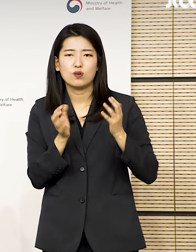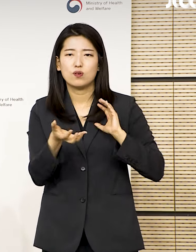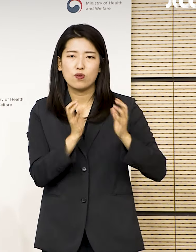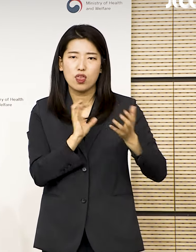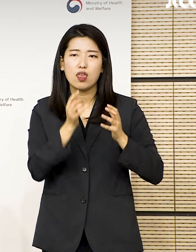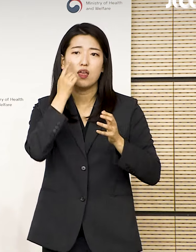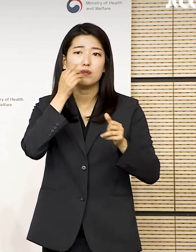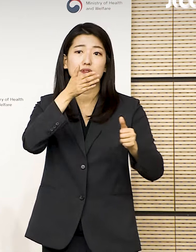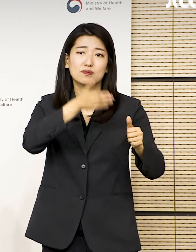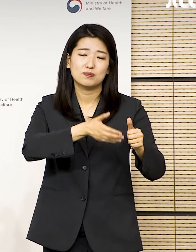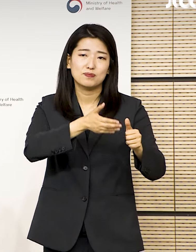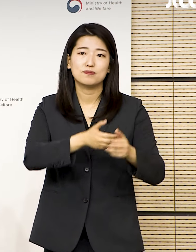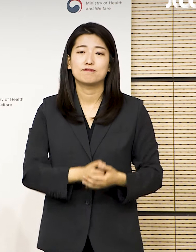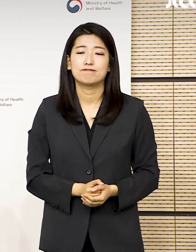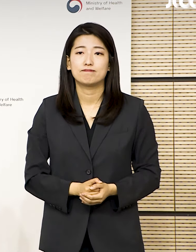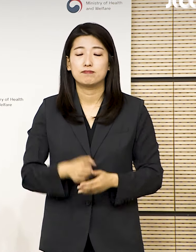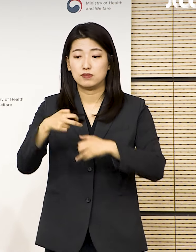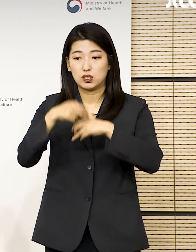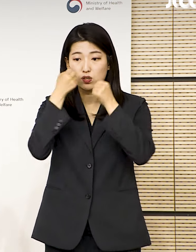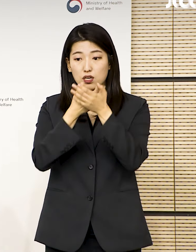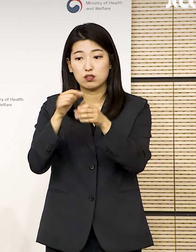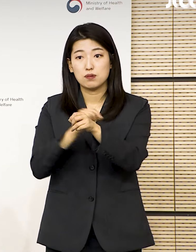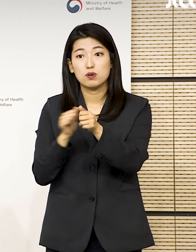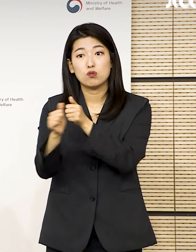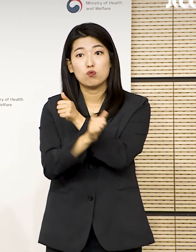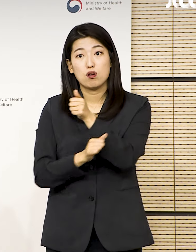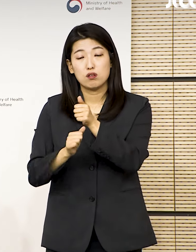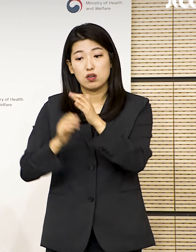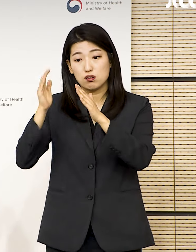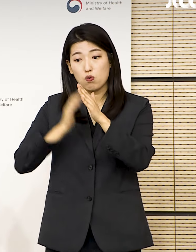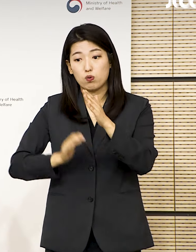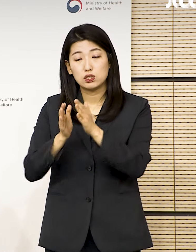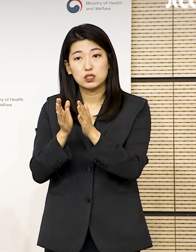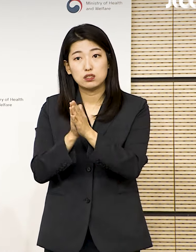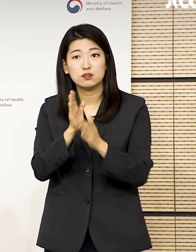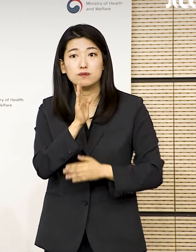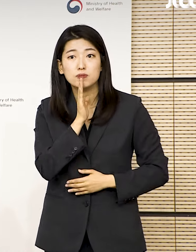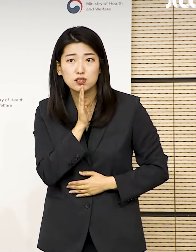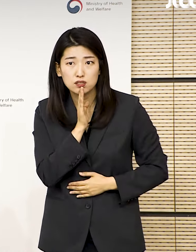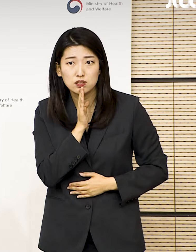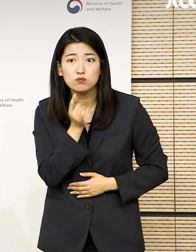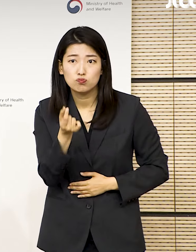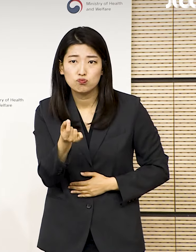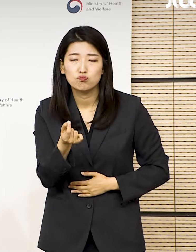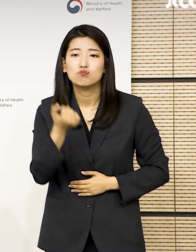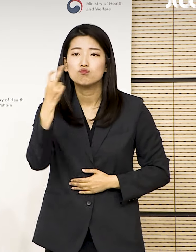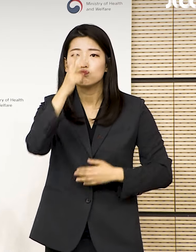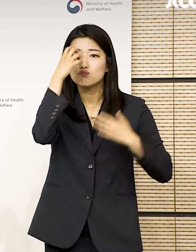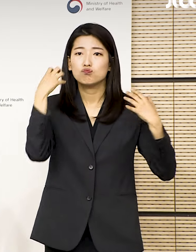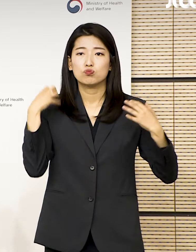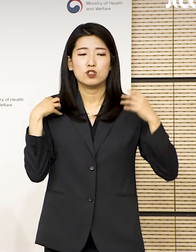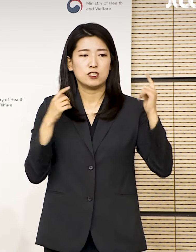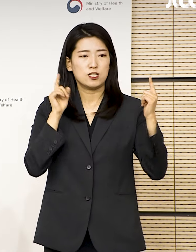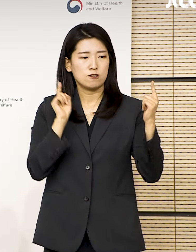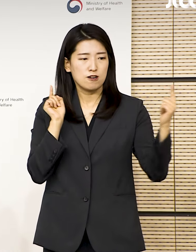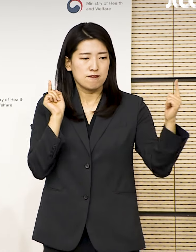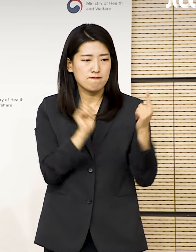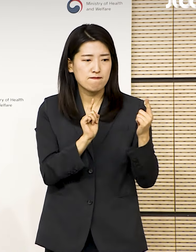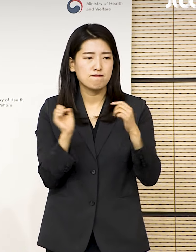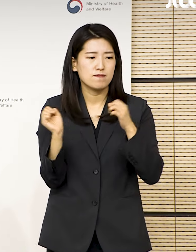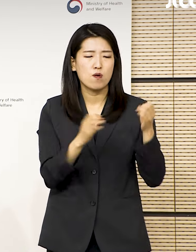특별위원회가 공식 출범하였고 정부는 의사 여러분들과 1대 1로 대화할 의지도 있음을 다시